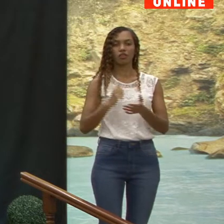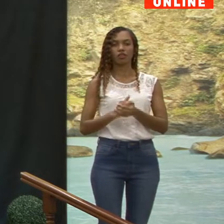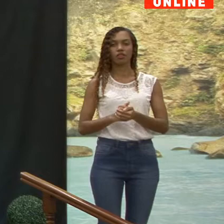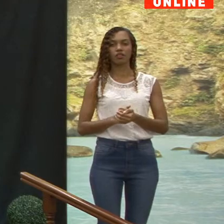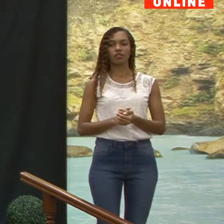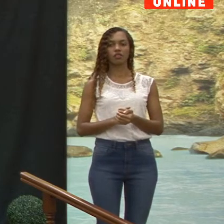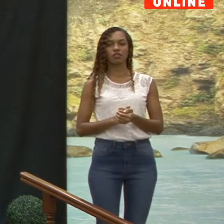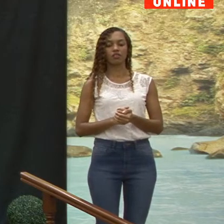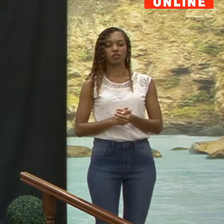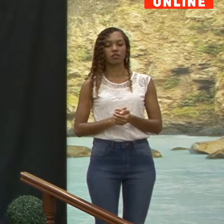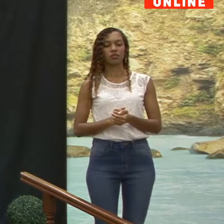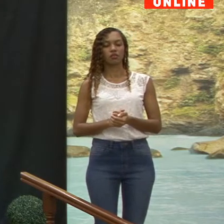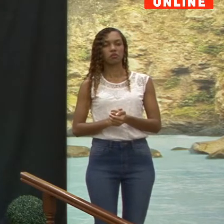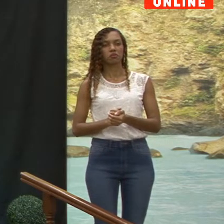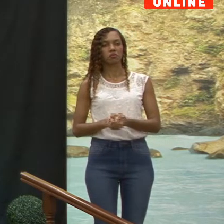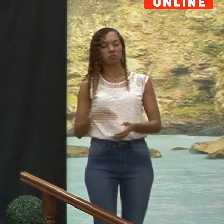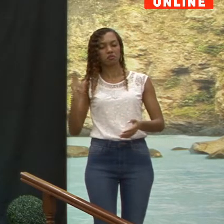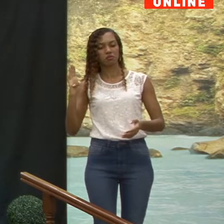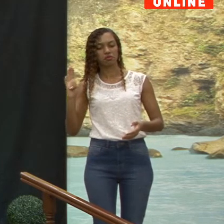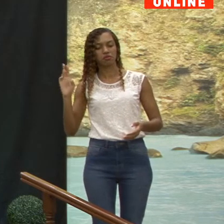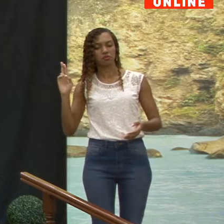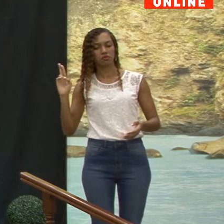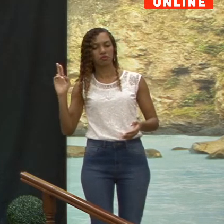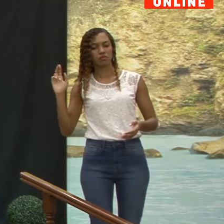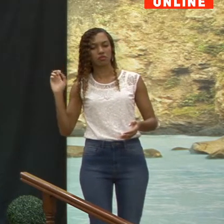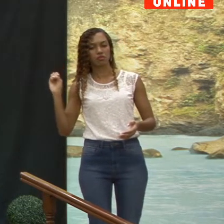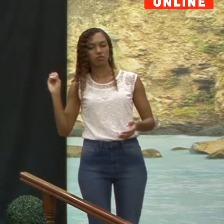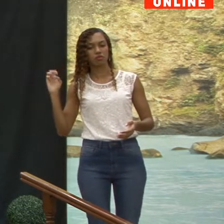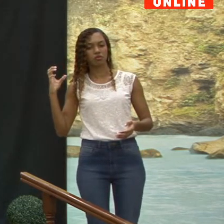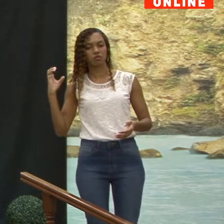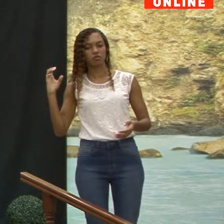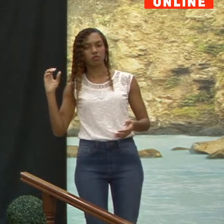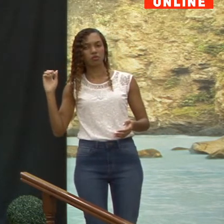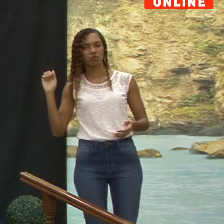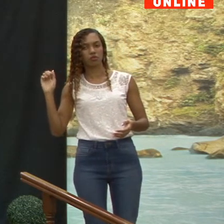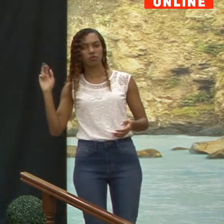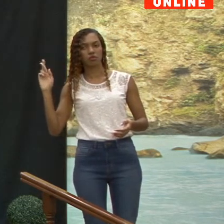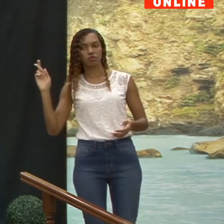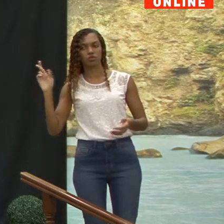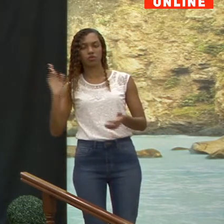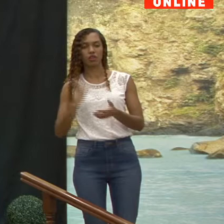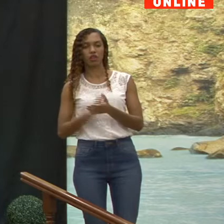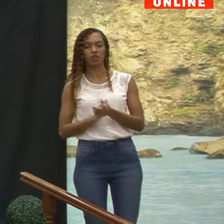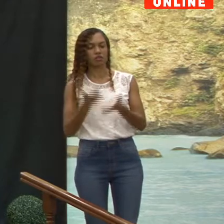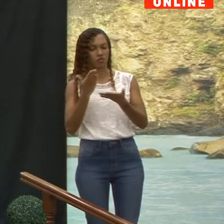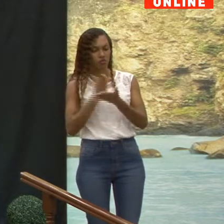pródiga, talvez. E eu vou encerrar aqui com uma ilustração muito interessante.